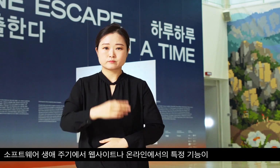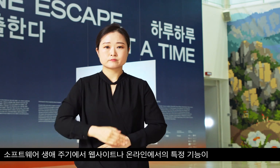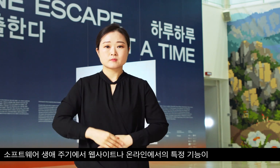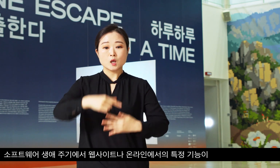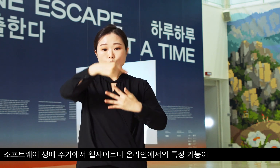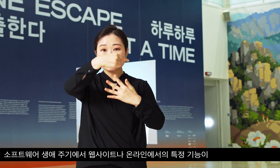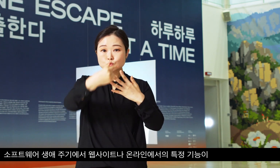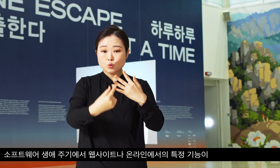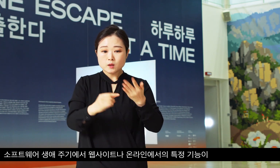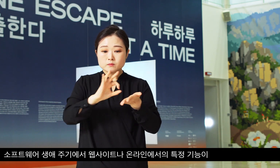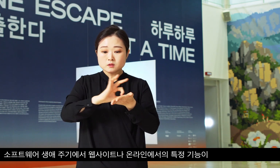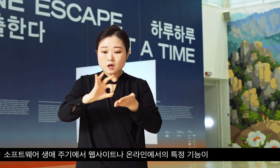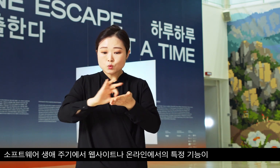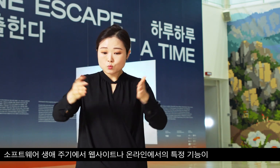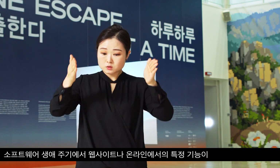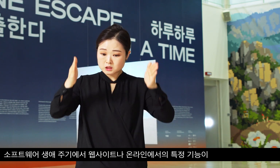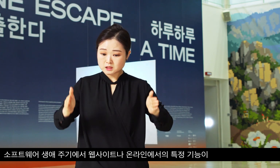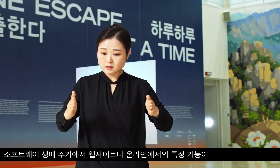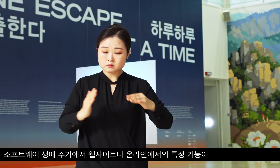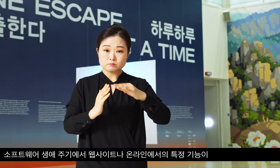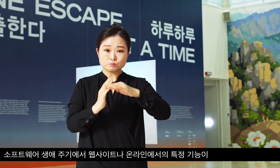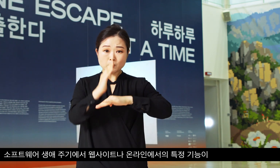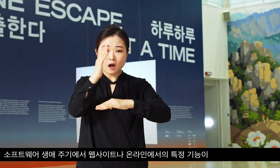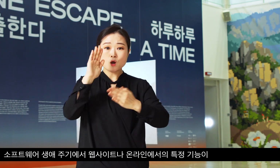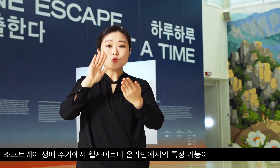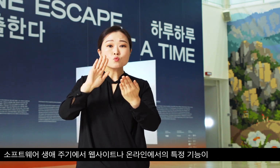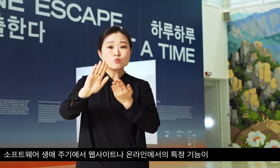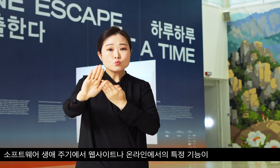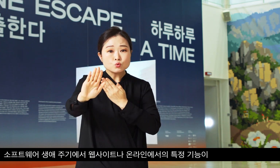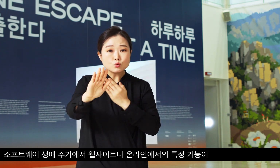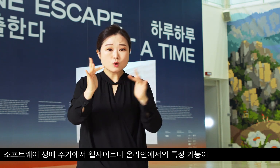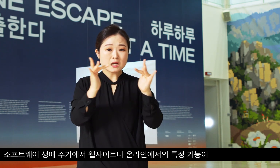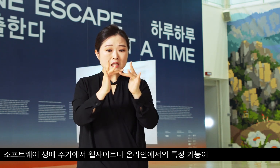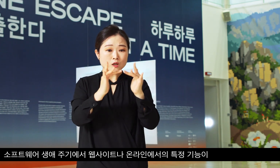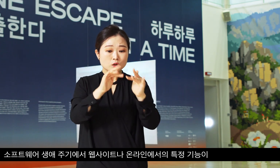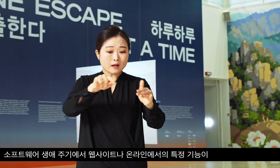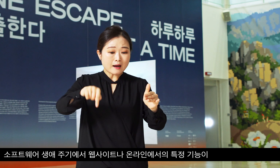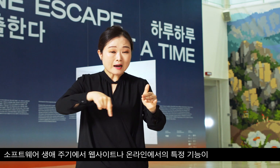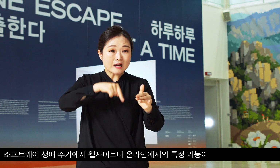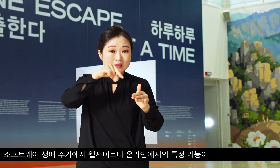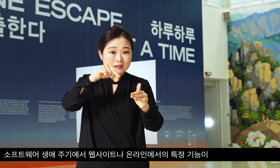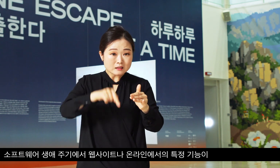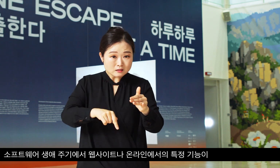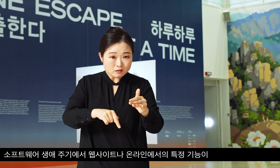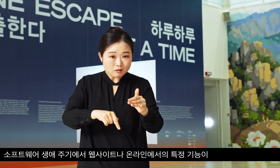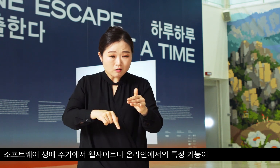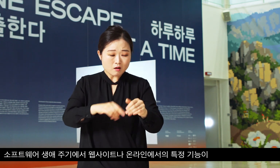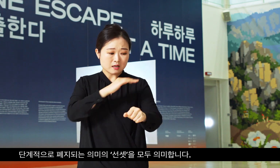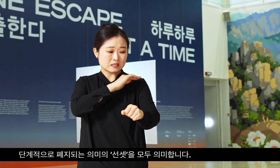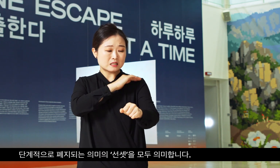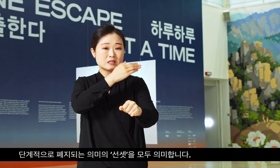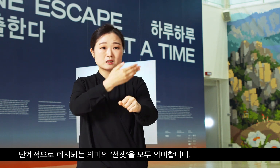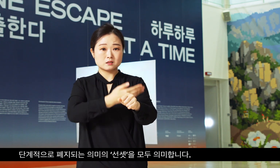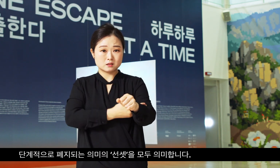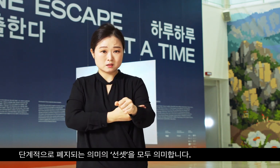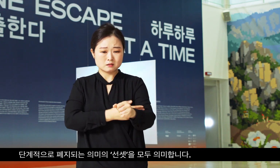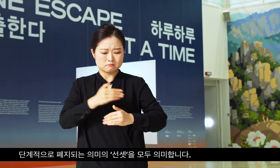소프트웨어 생애 주기에서 웹사이트나 온라인에서의 특정 기능이 단계적으로